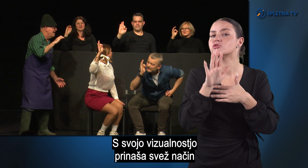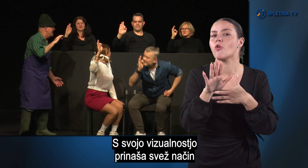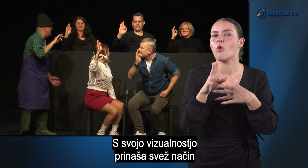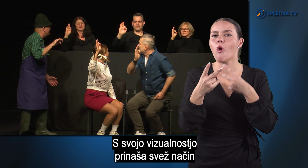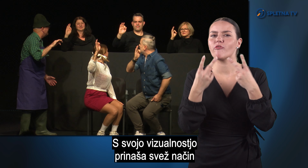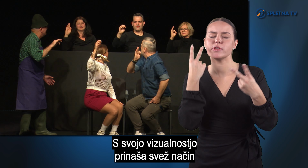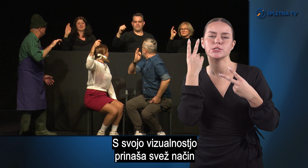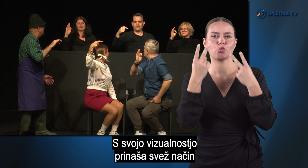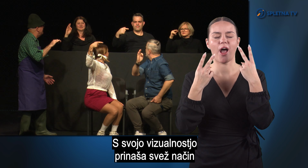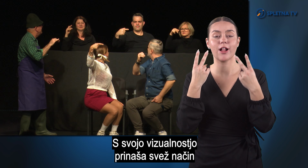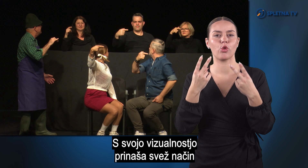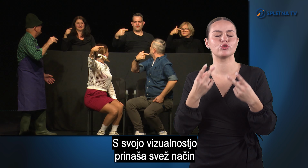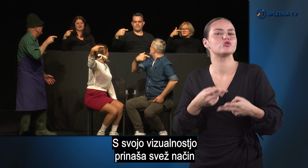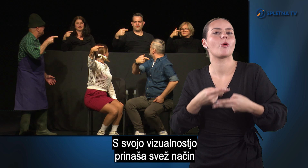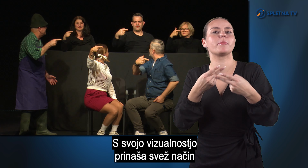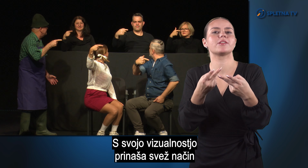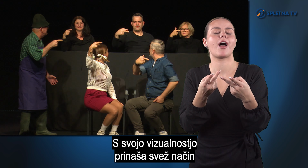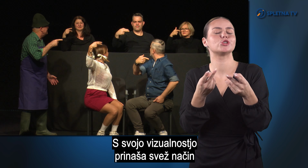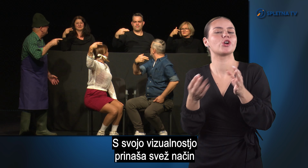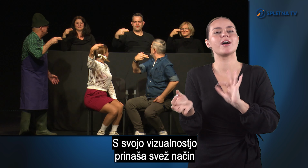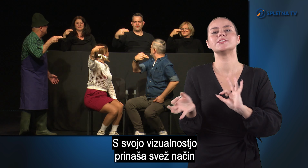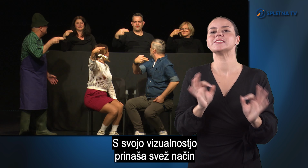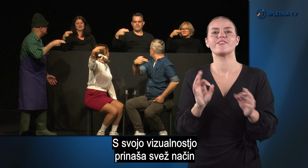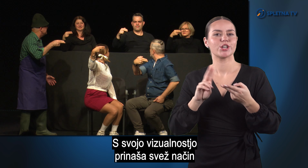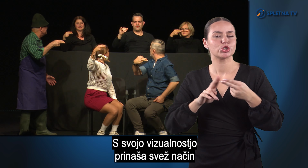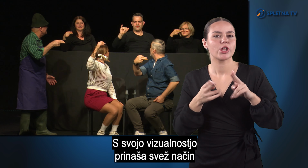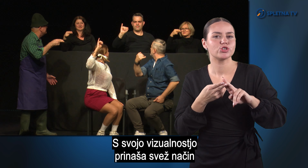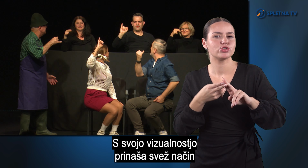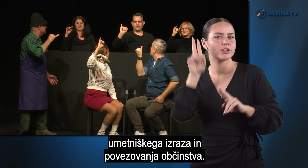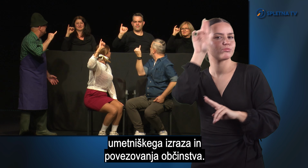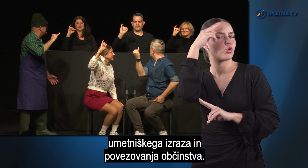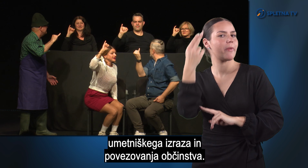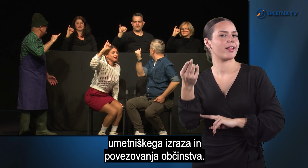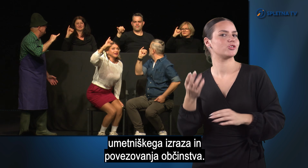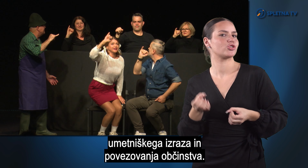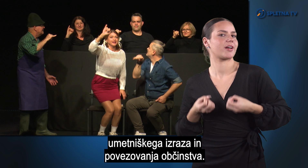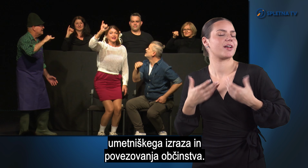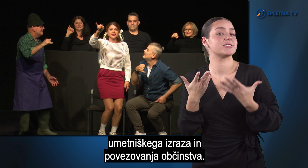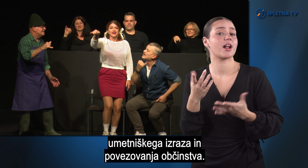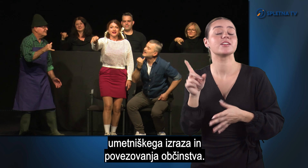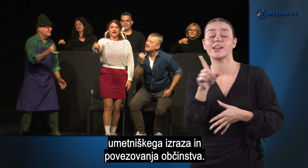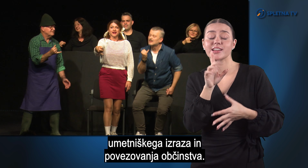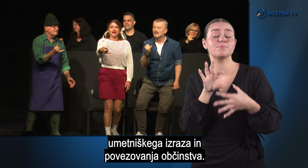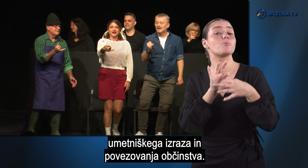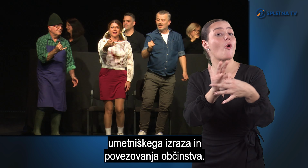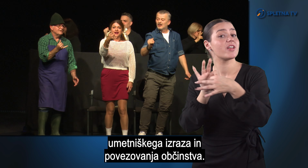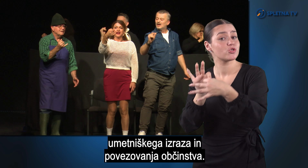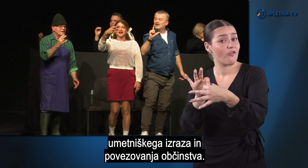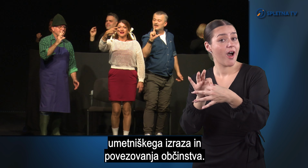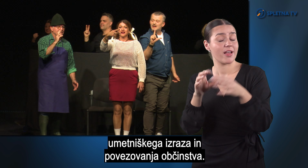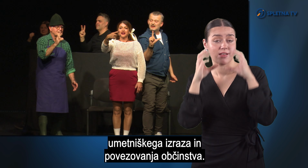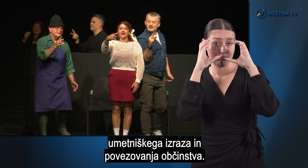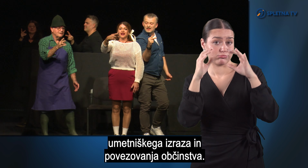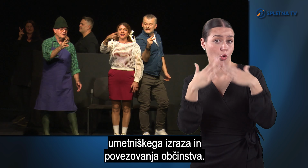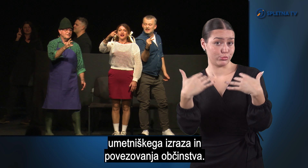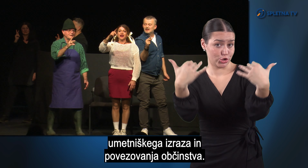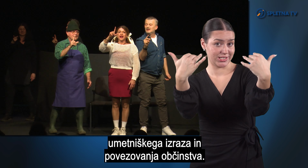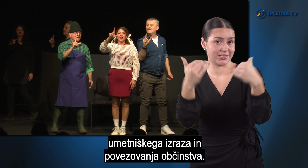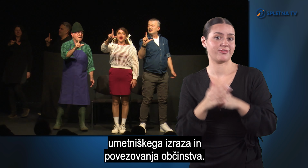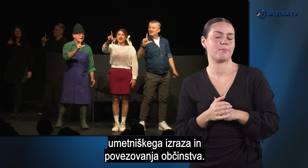Svojo vizualnostjo prinaša svež način umetniškega izraza in povezovanja občinstva.